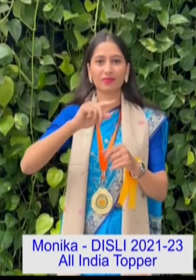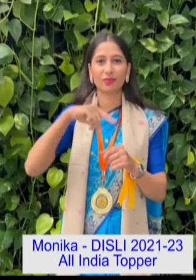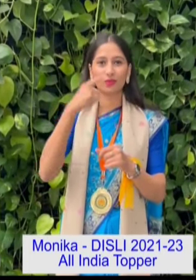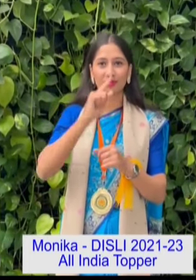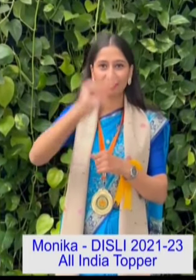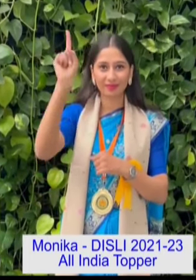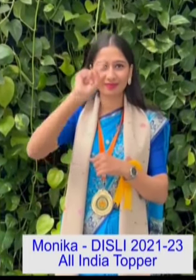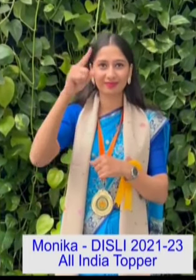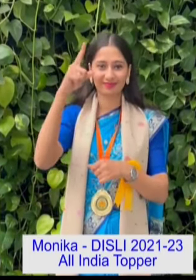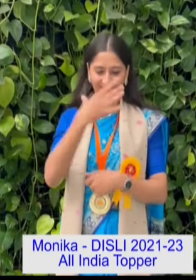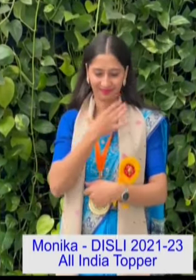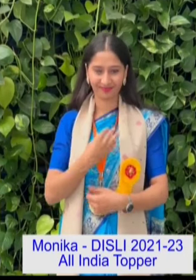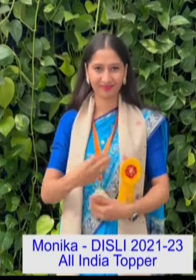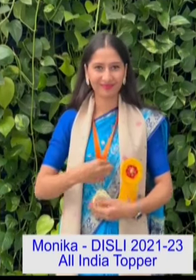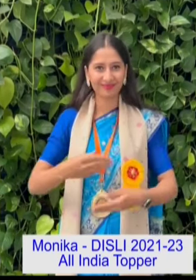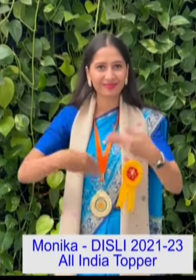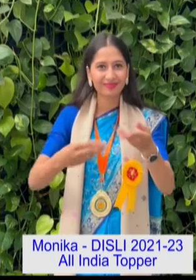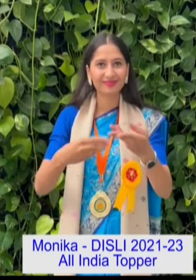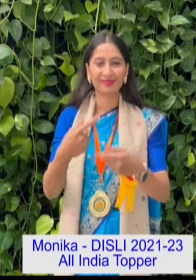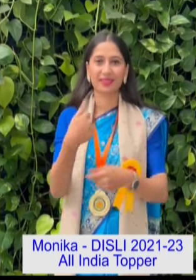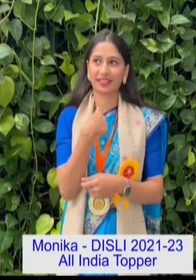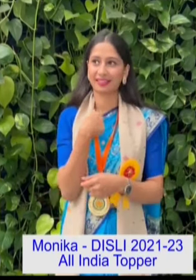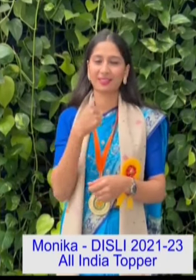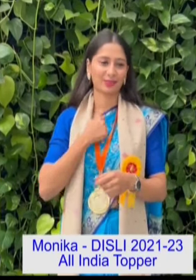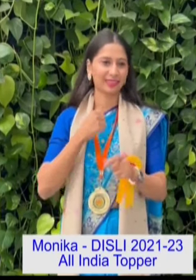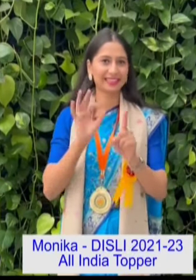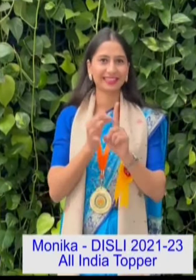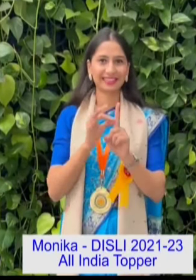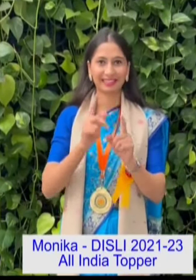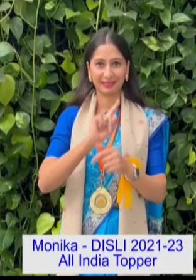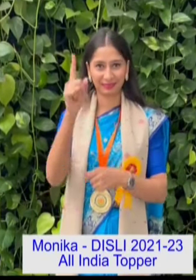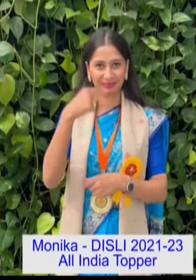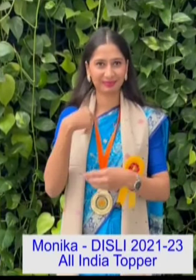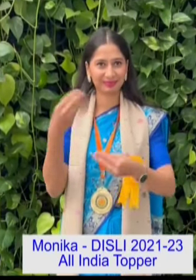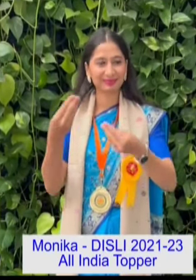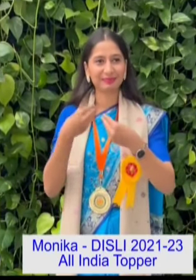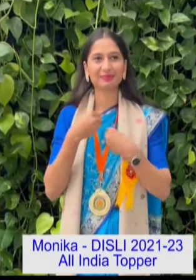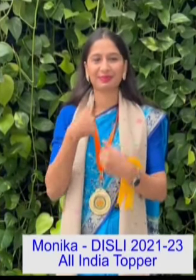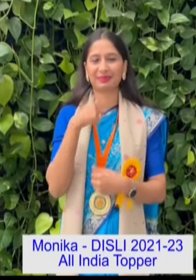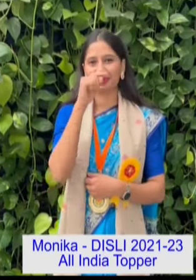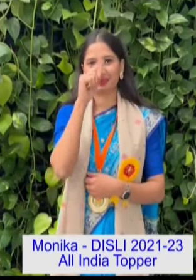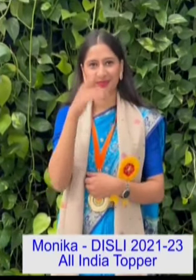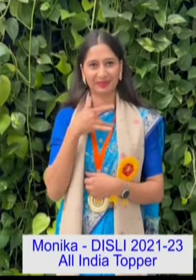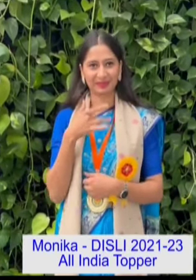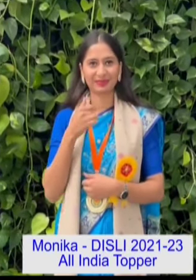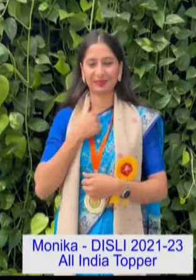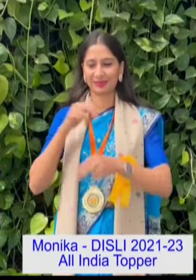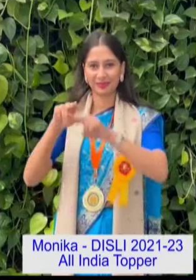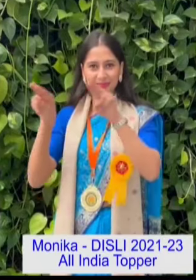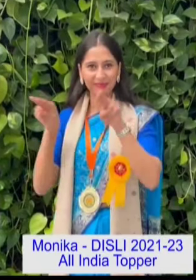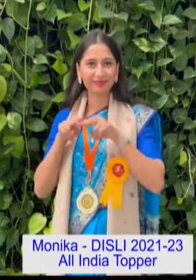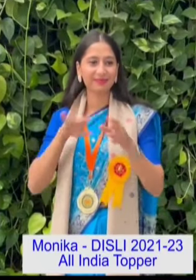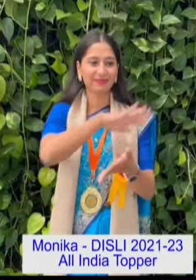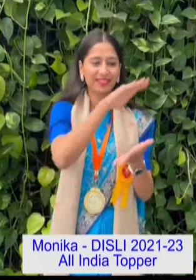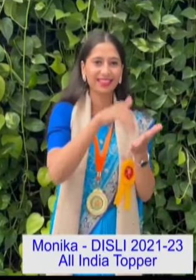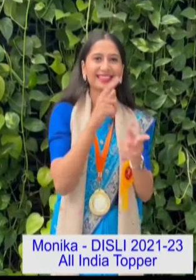टॉप किया है अपने कोर्स में उनको बुलाया है उनको सम्मानित किया गया है और मुझे डिसली में फर्स्ट प्राइस मिला है मुझे प्राउड फील हो रहा है साथ में